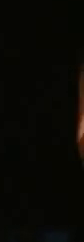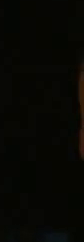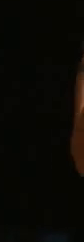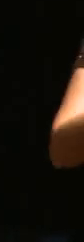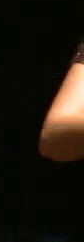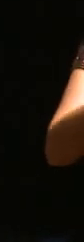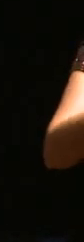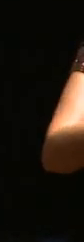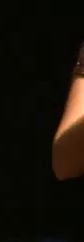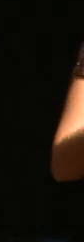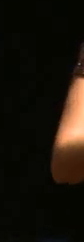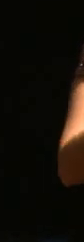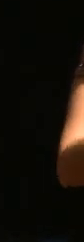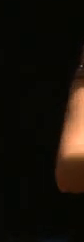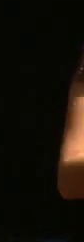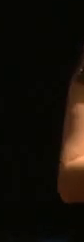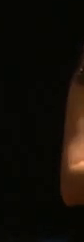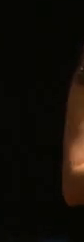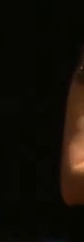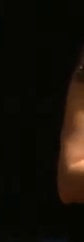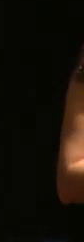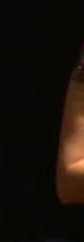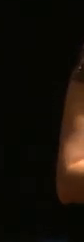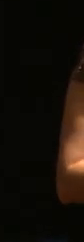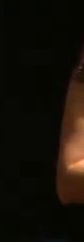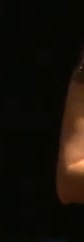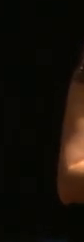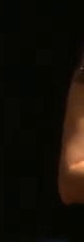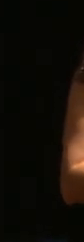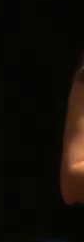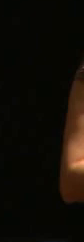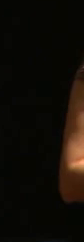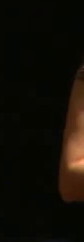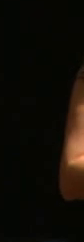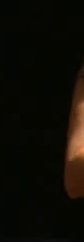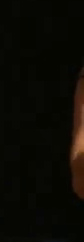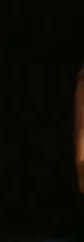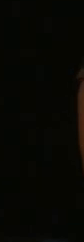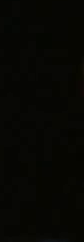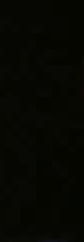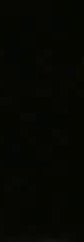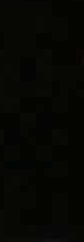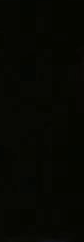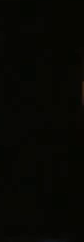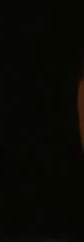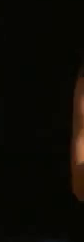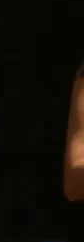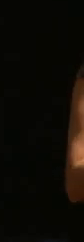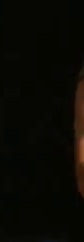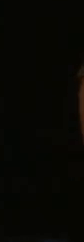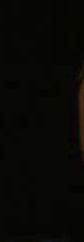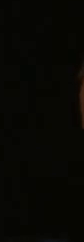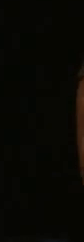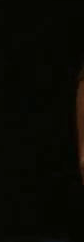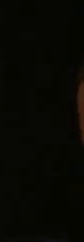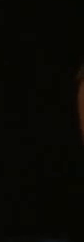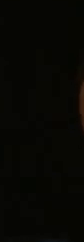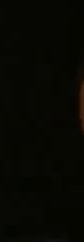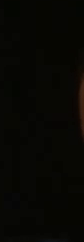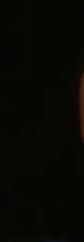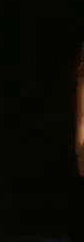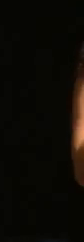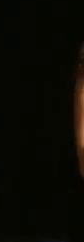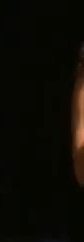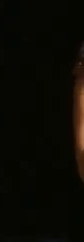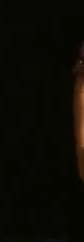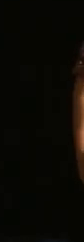é o que nós estamos necessitando no momento. Construir um diálogo, como a companheira aqui disse,